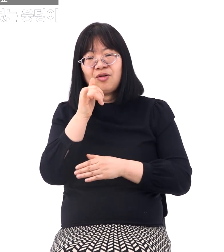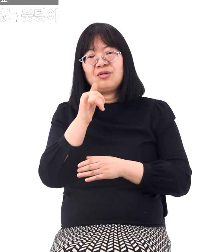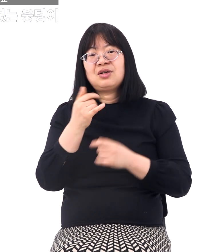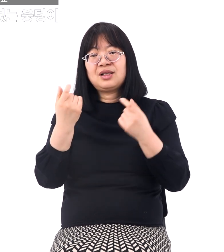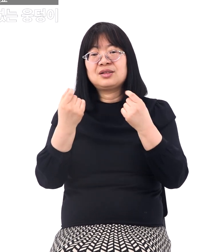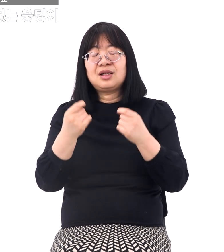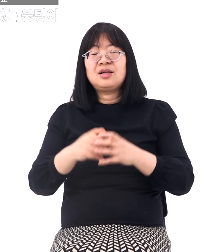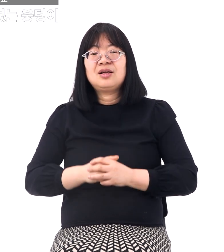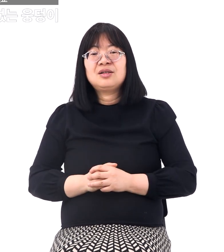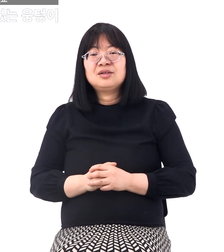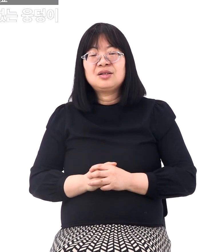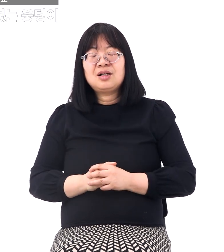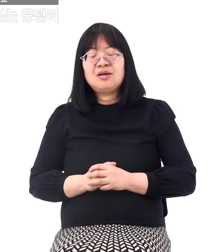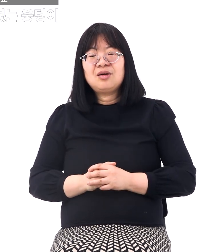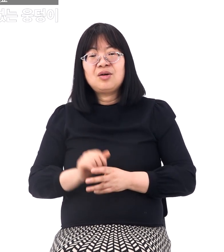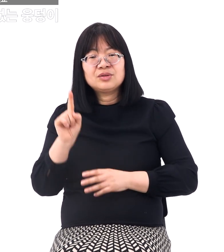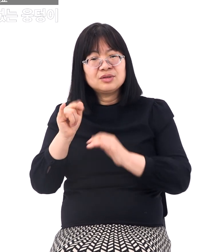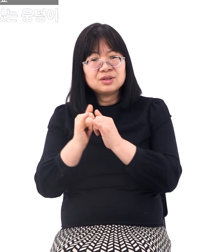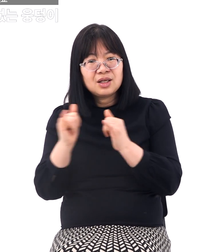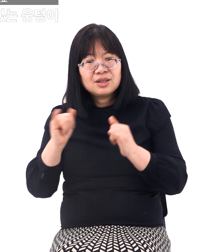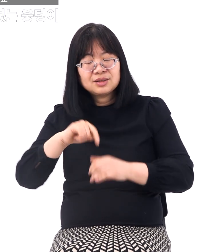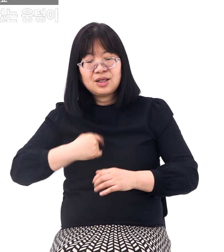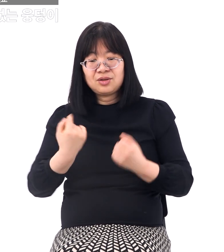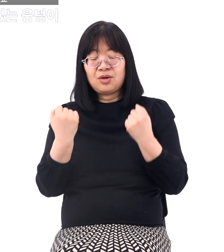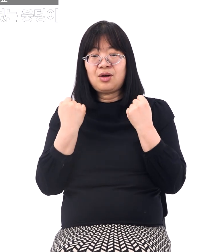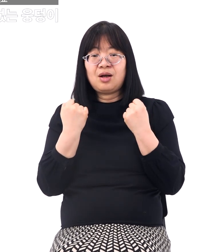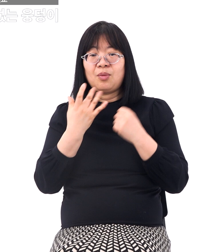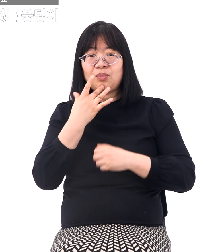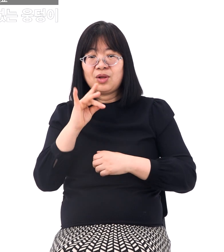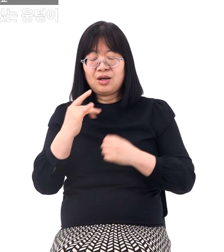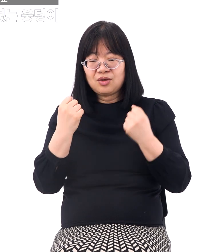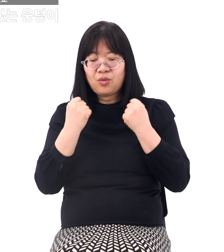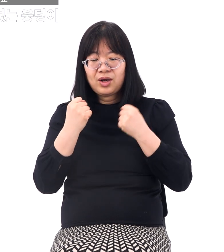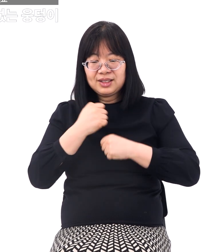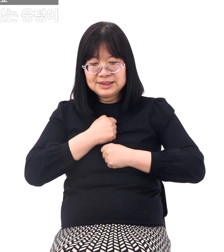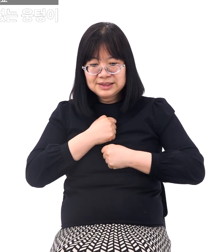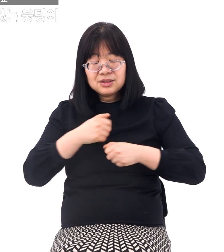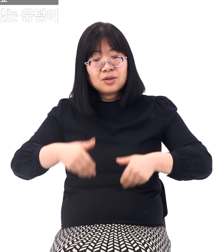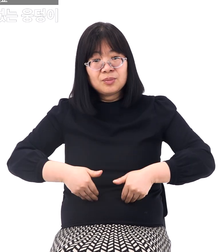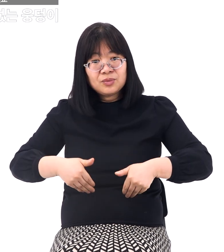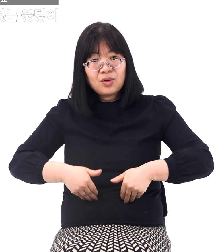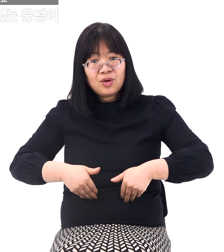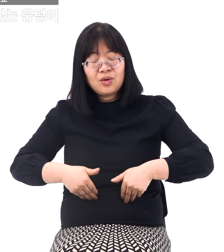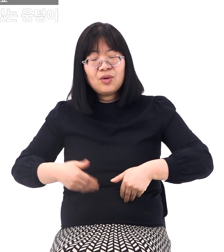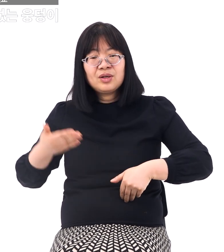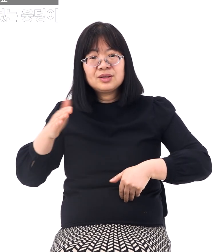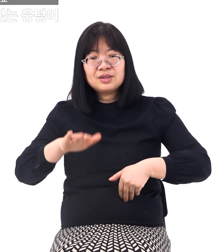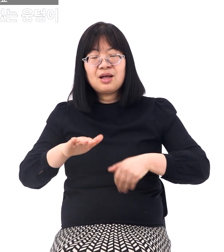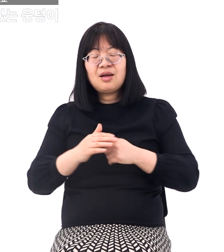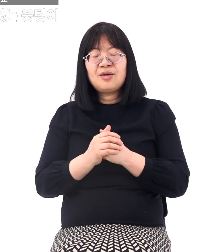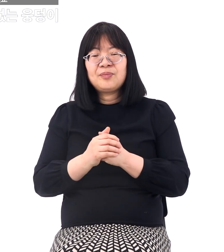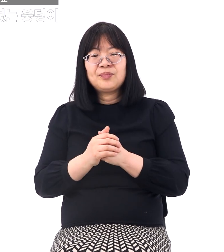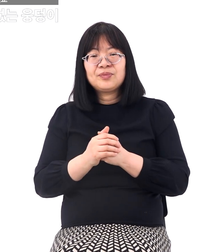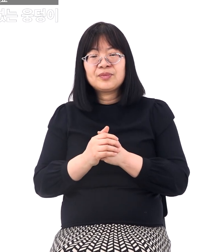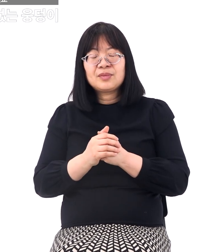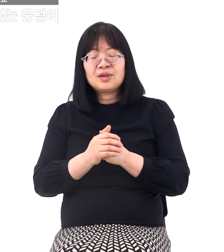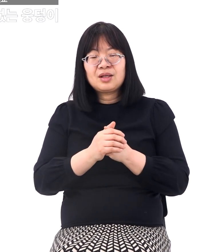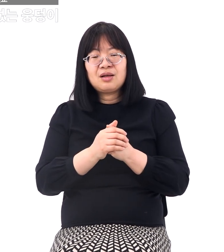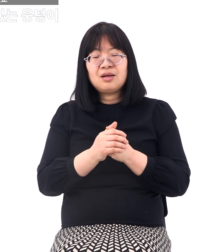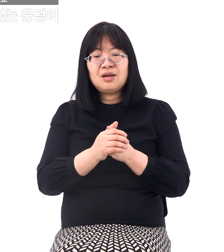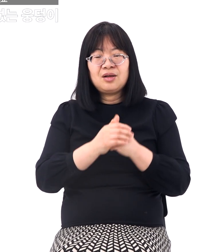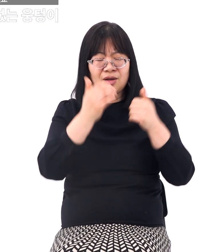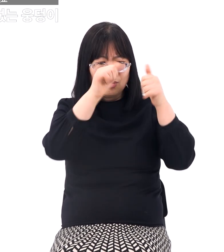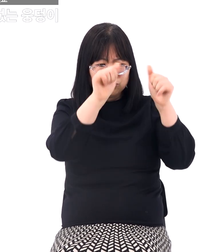말이에요. 어떤 사람은 자기의 건강, 물론 건강을 지켜야 되는데 그게 이제 거의 우상,